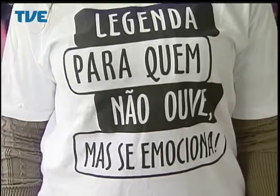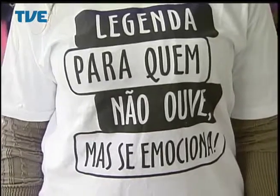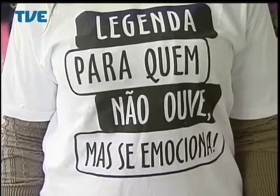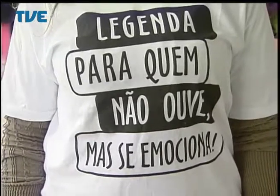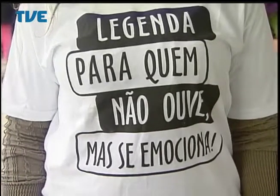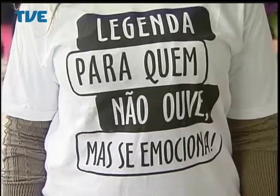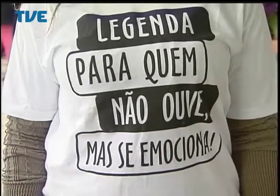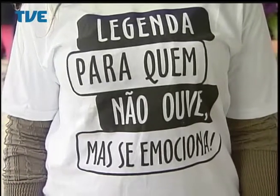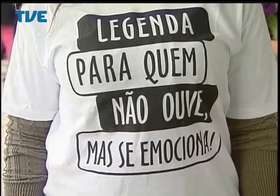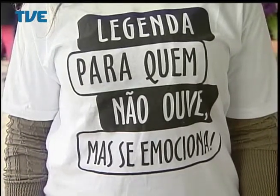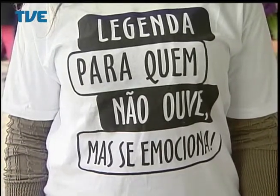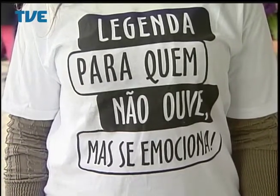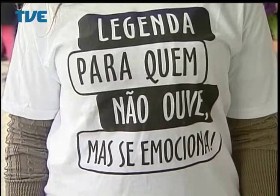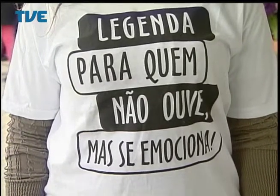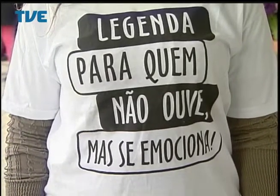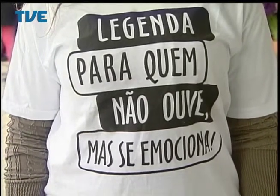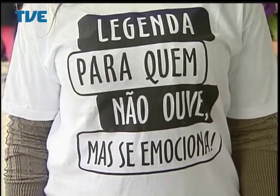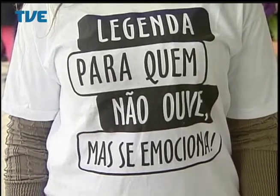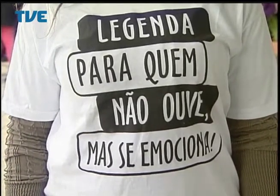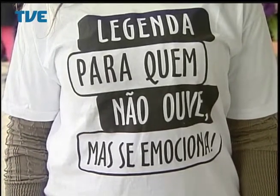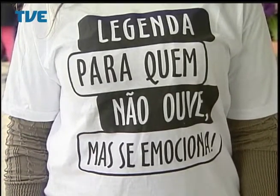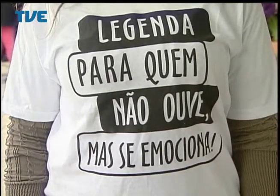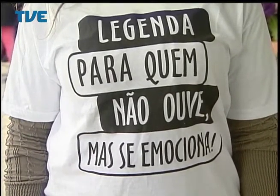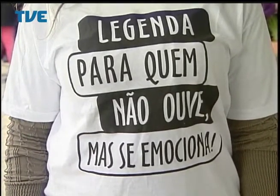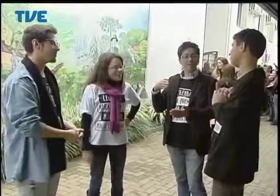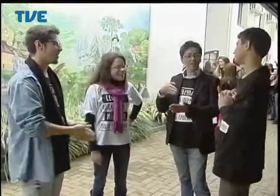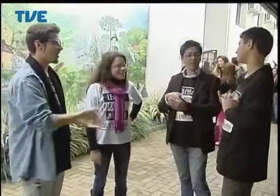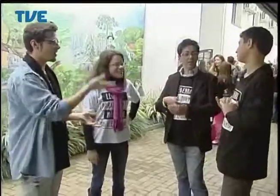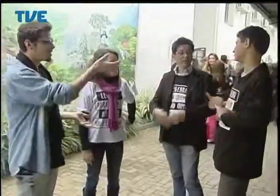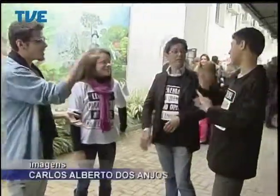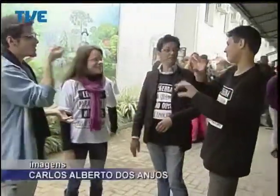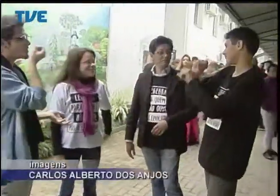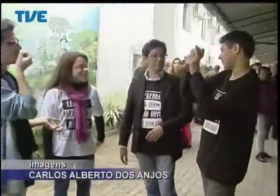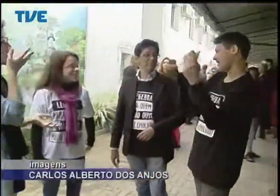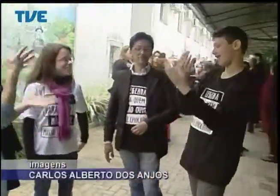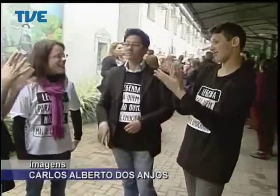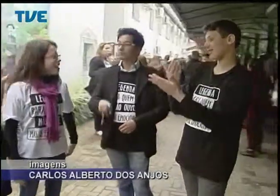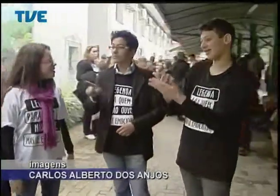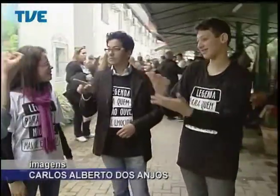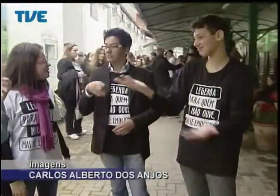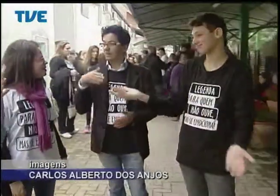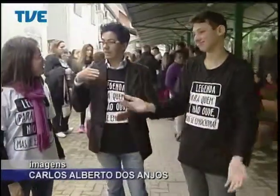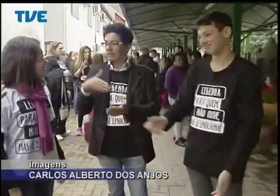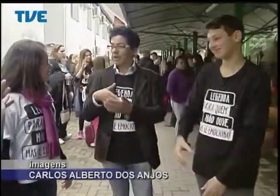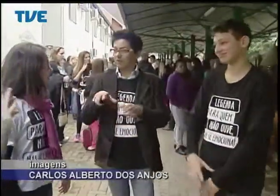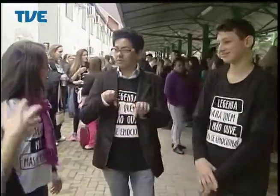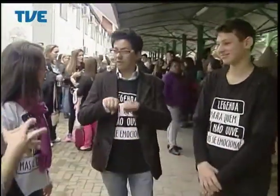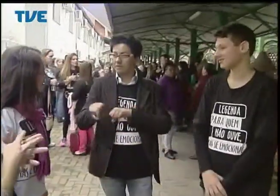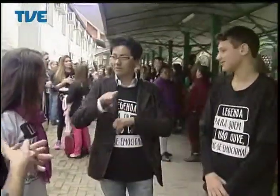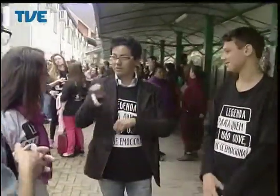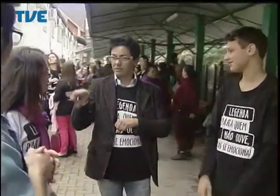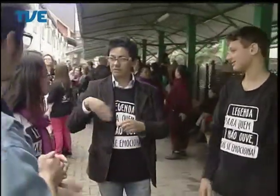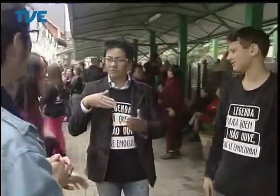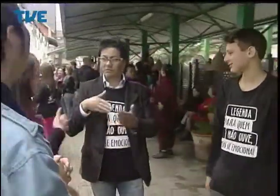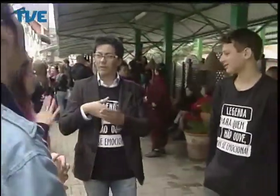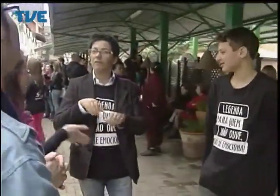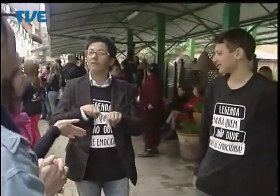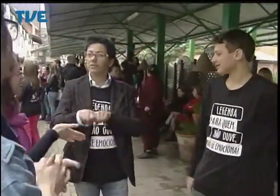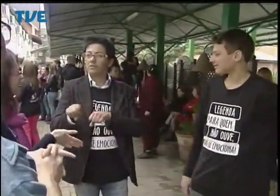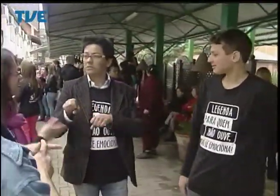Legenda para quem não ouve, mas se emociona. Este é o nome de uma campanha que há 10 anos luta para